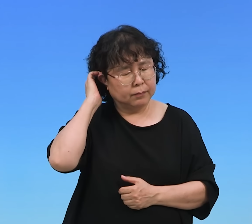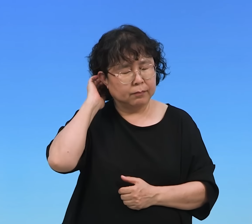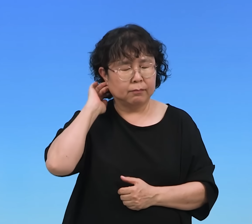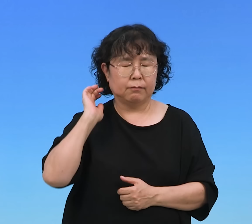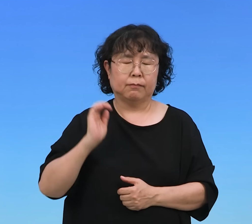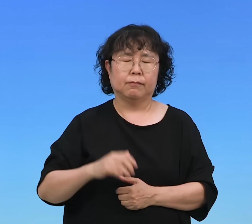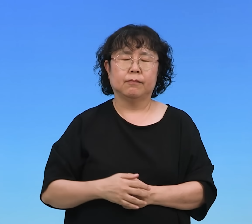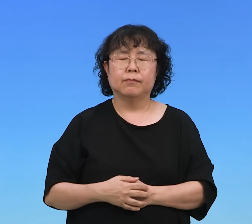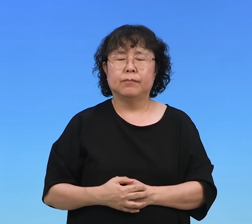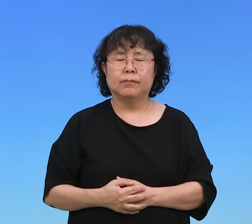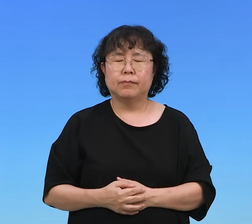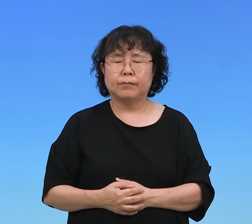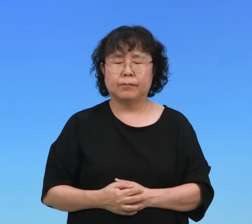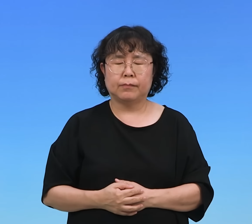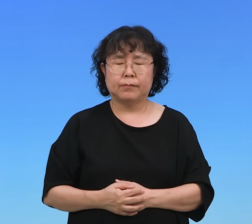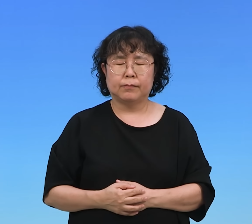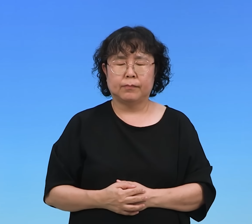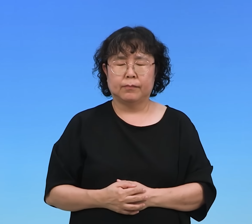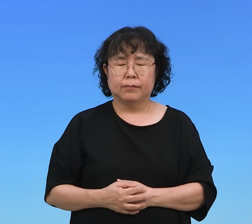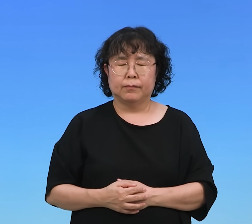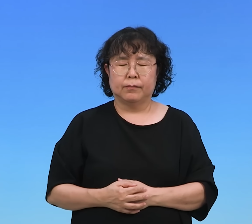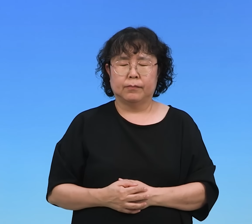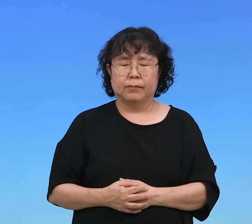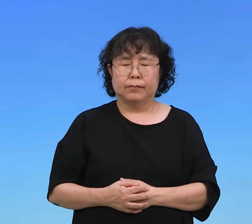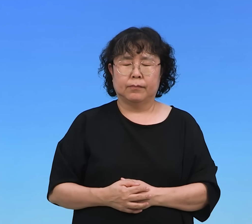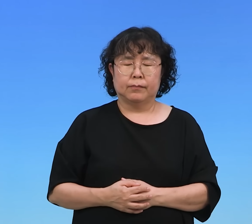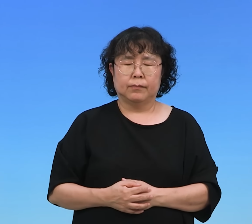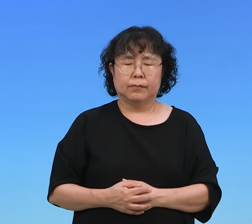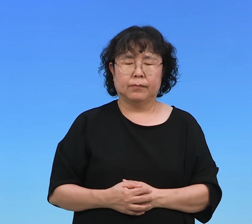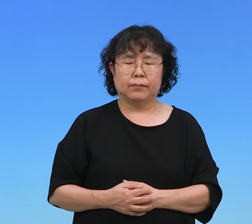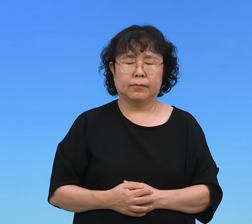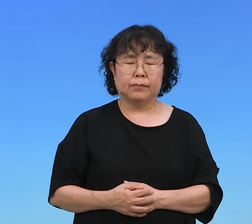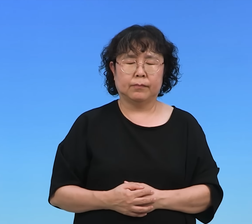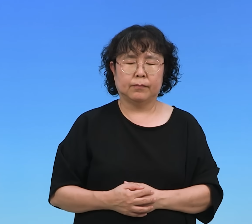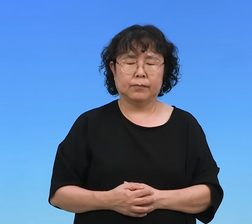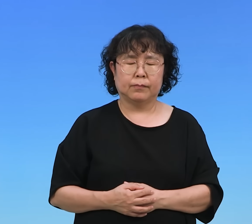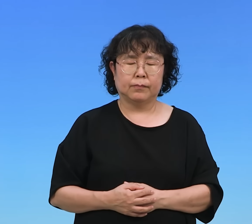수 있도록 주여 인도하여 주시옵소서.